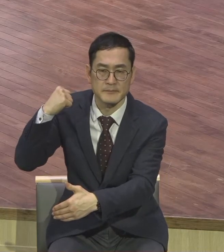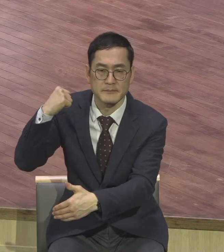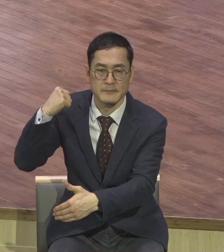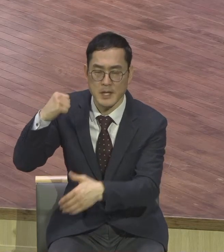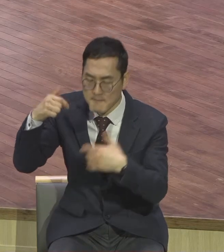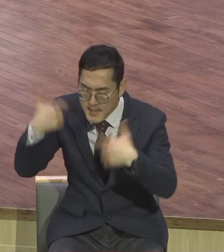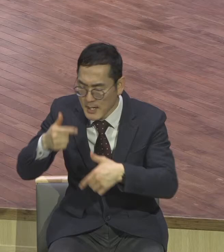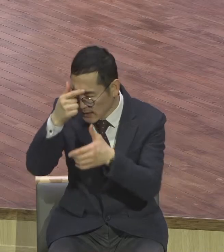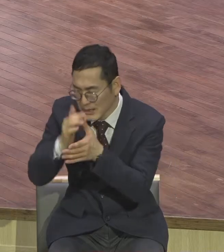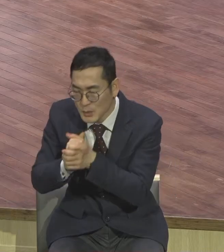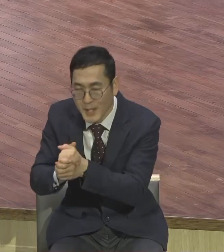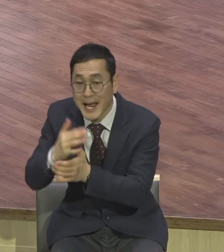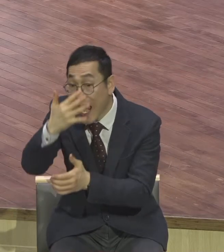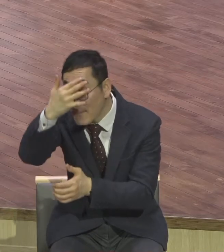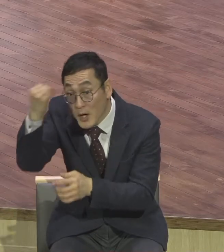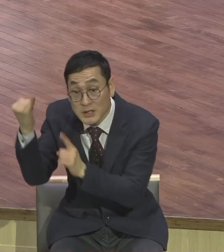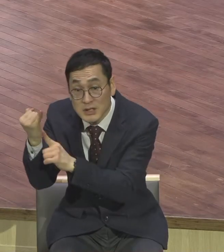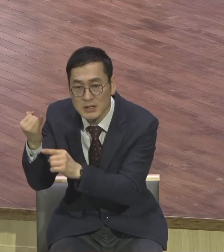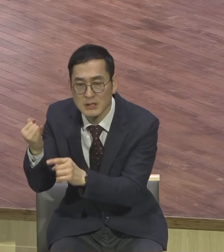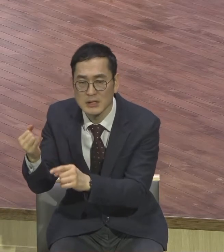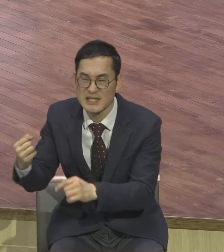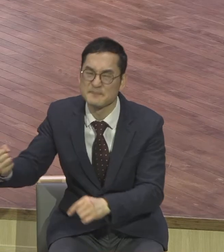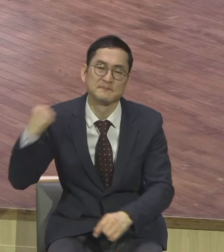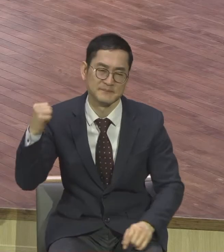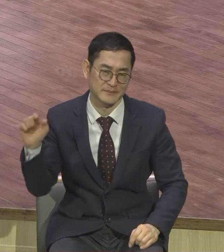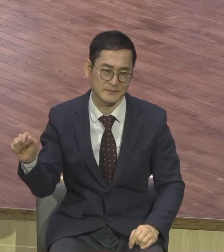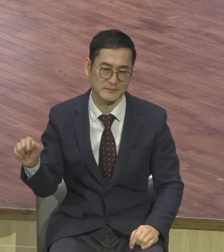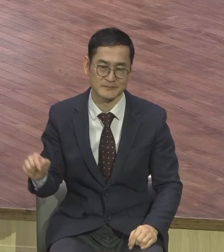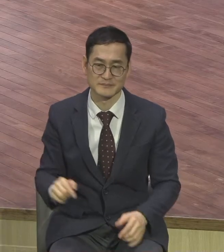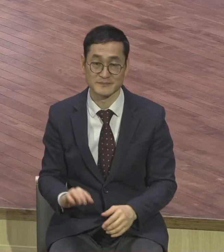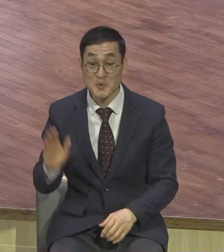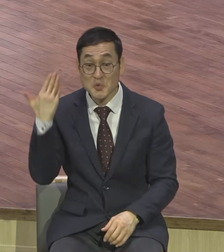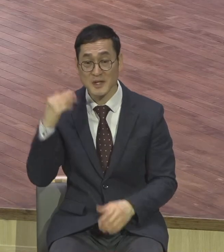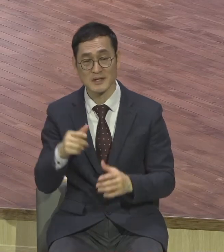사람을 존경해야 됩니다. 이 세상은 좀 거글로 하잖아요.